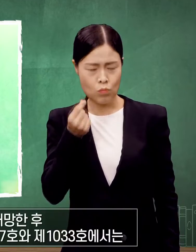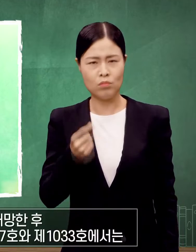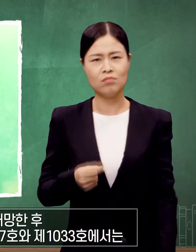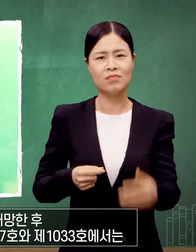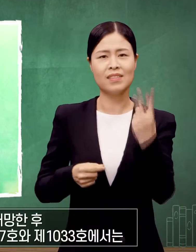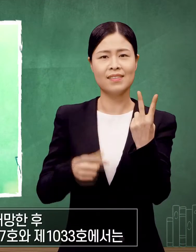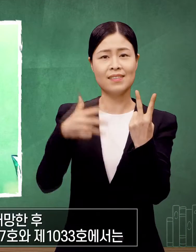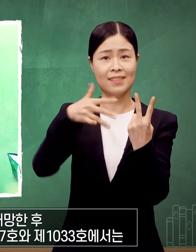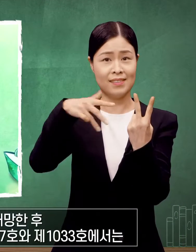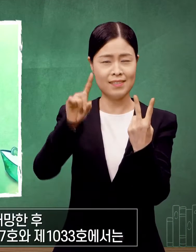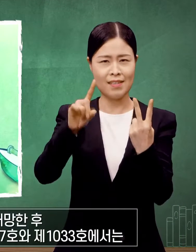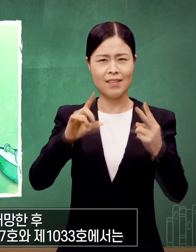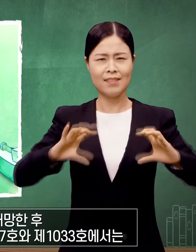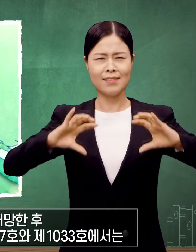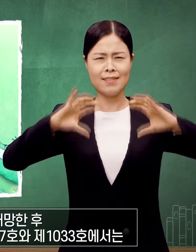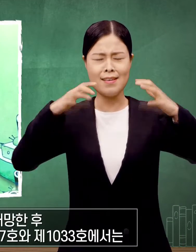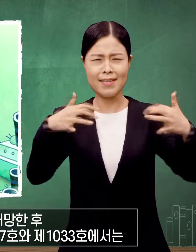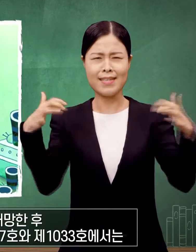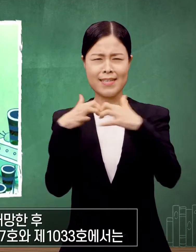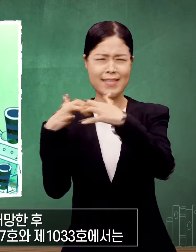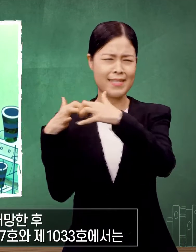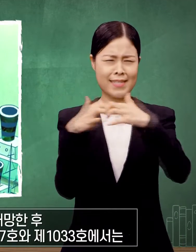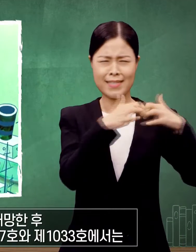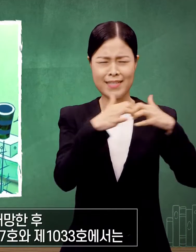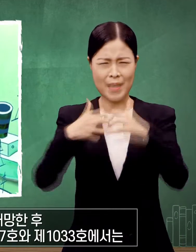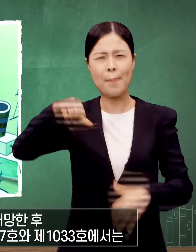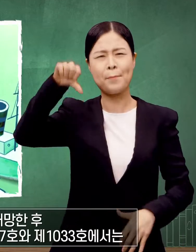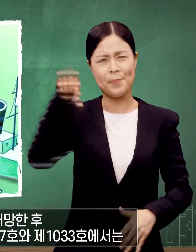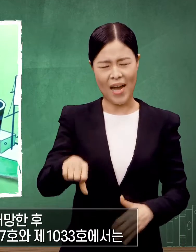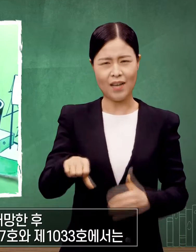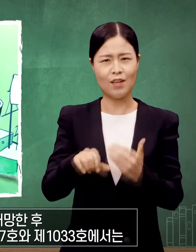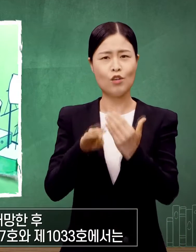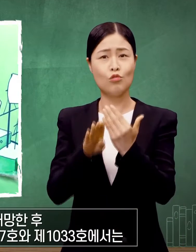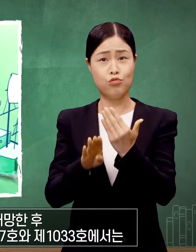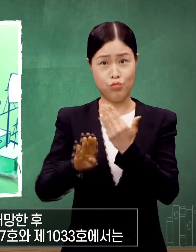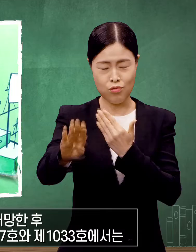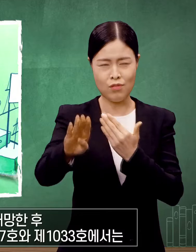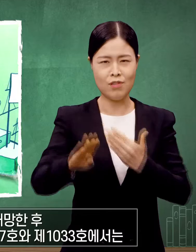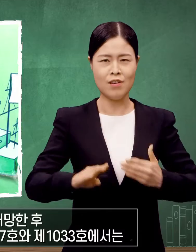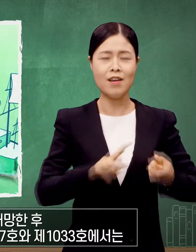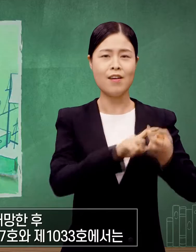일본이 제2차 세계대전에서 폐망한 후